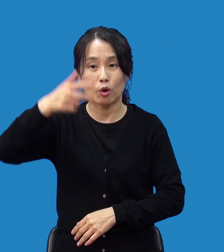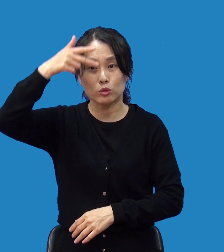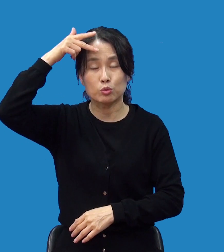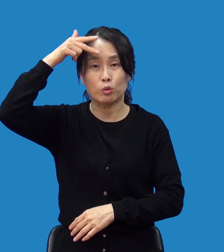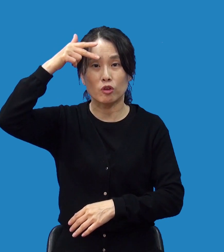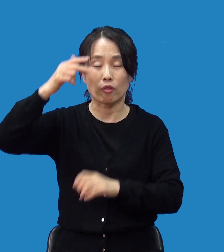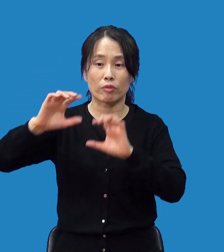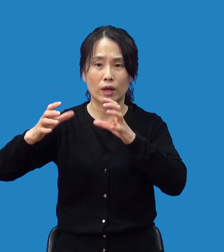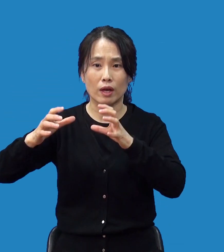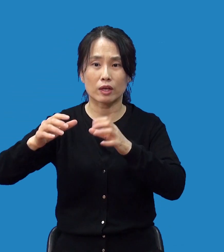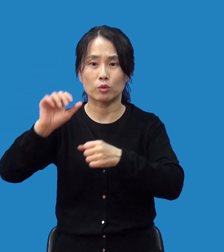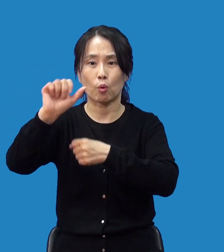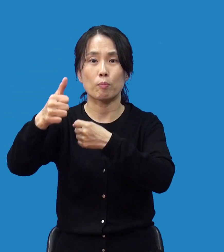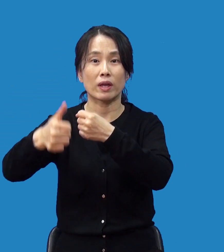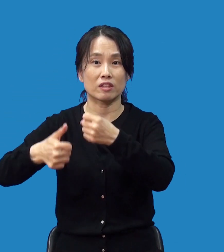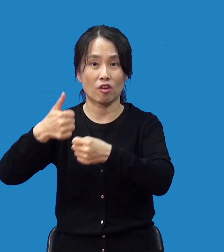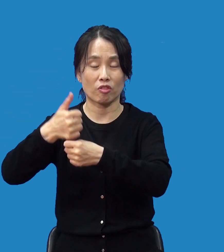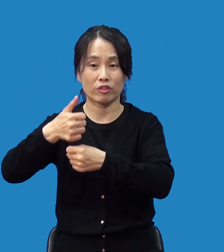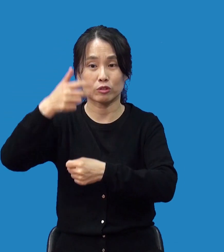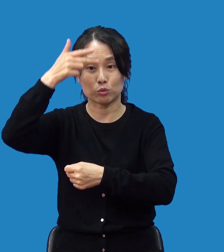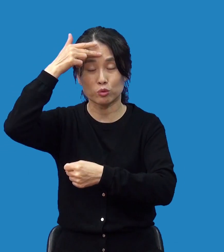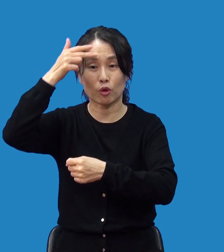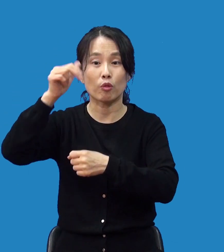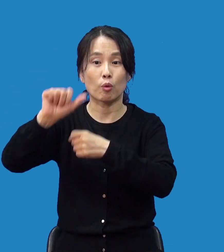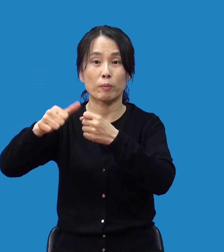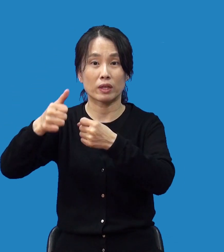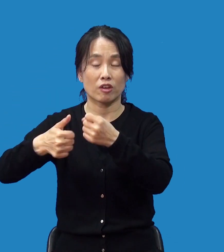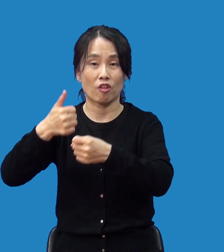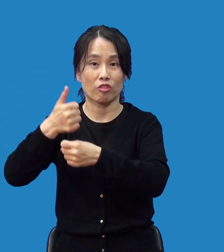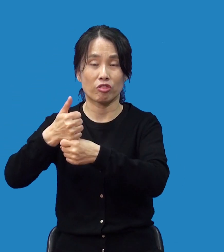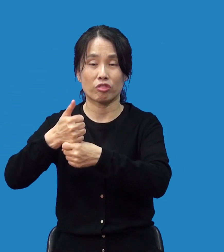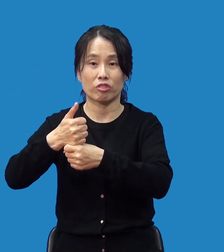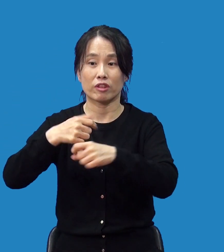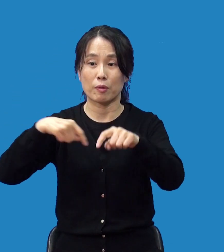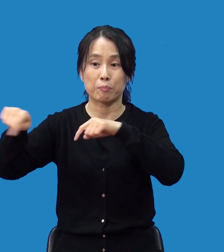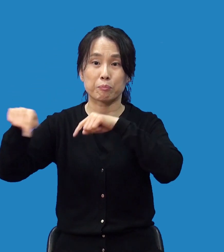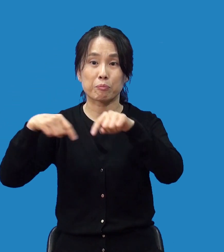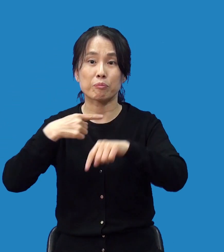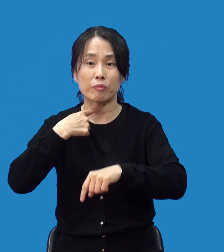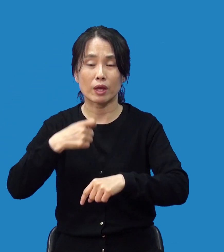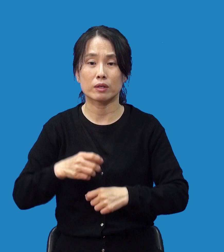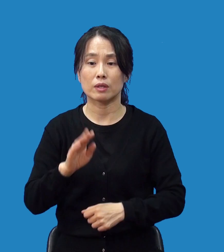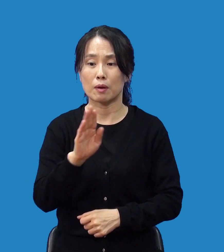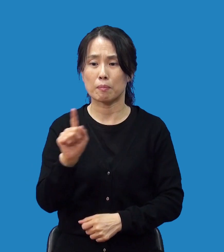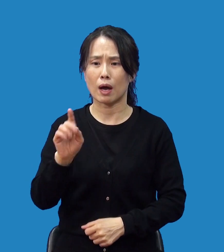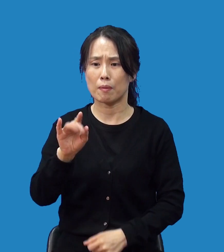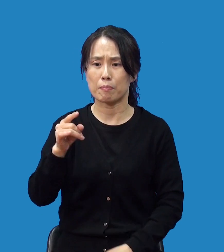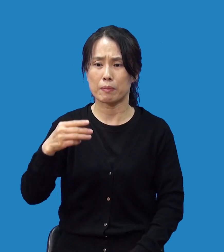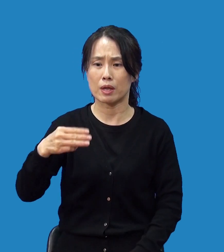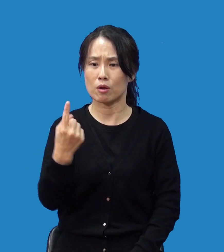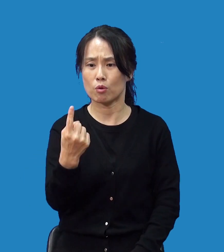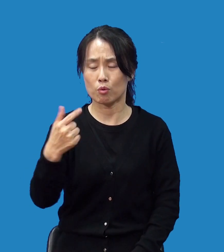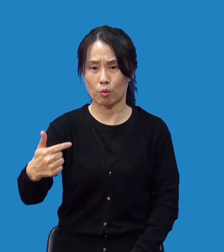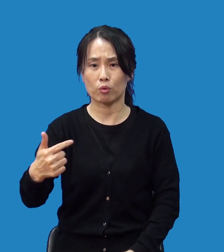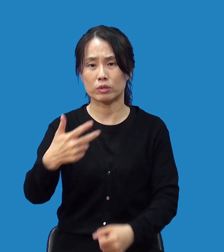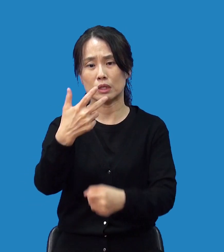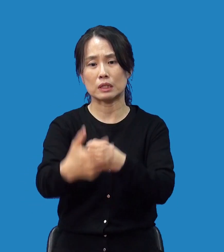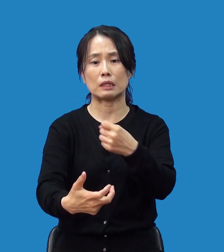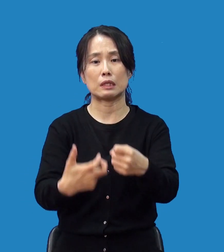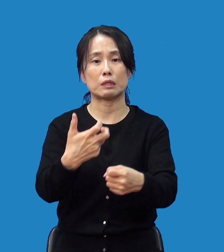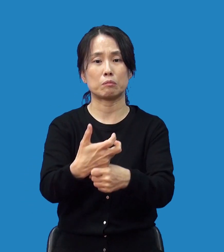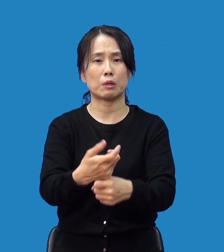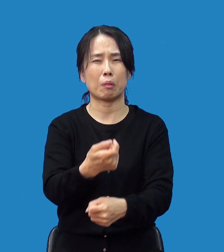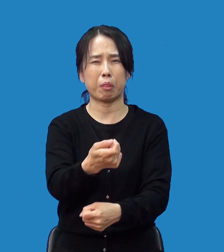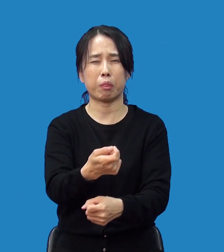조선조도 500년 조선 역사예요. 바벨론 제국, 세계를 통할하던 제국이 70년밖에